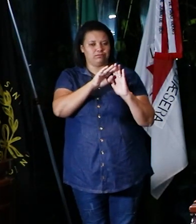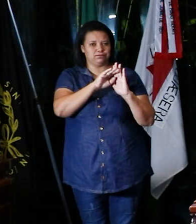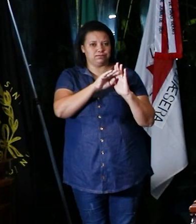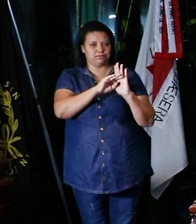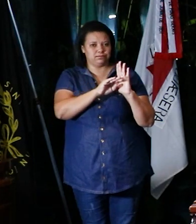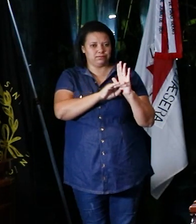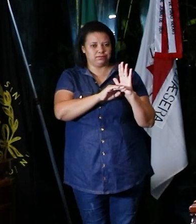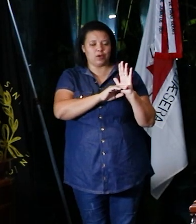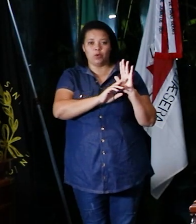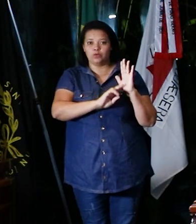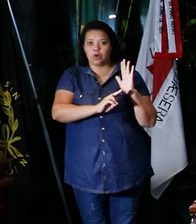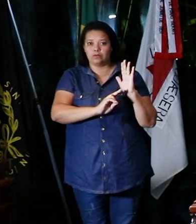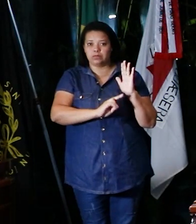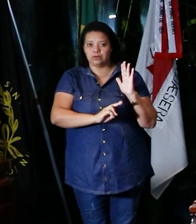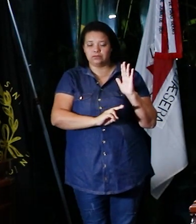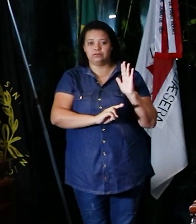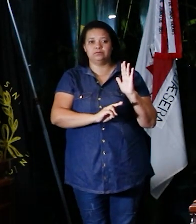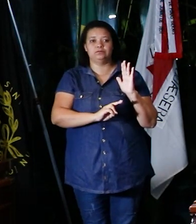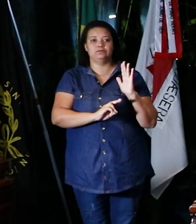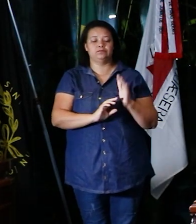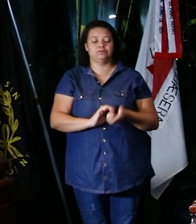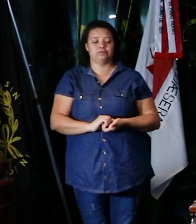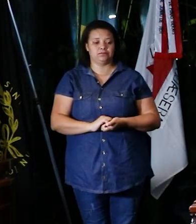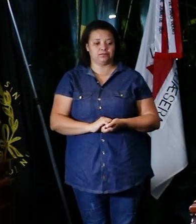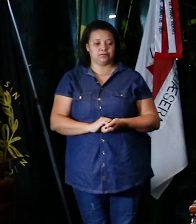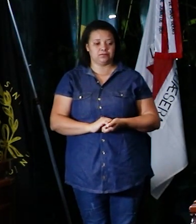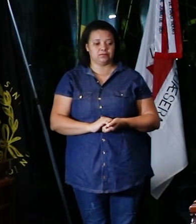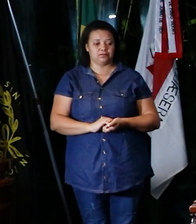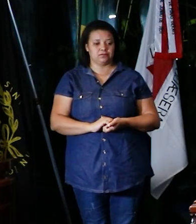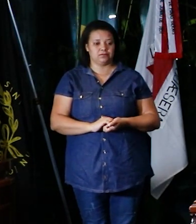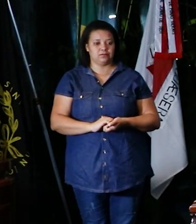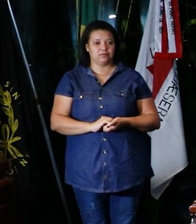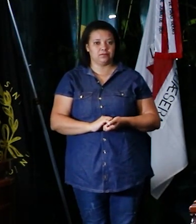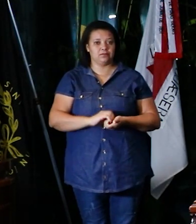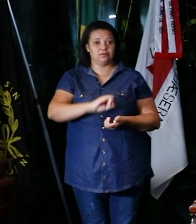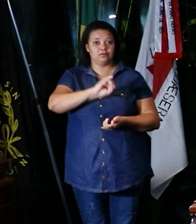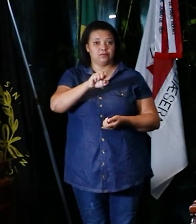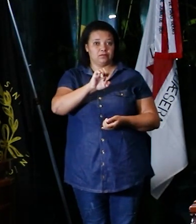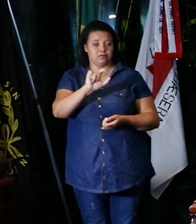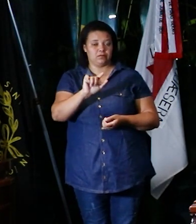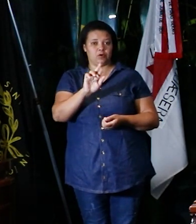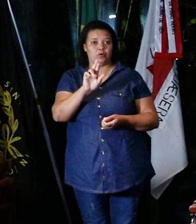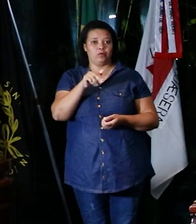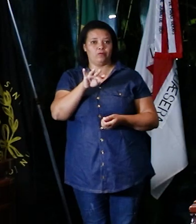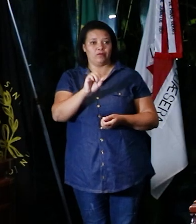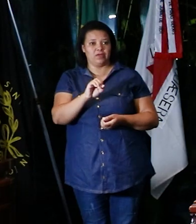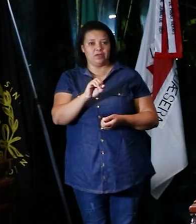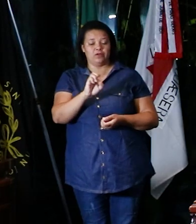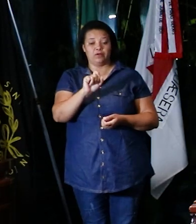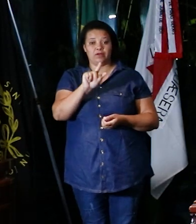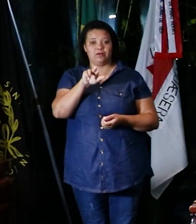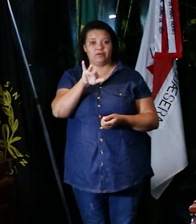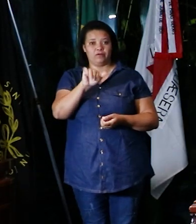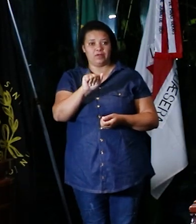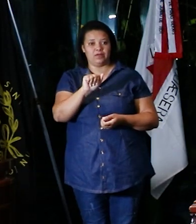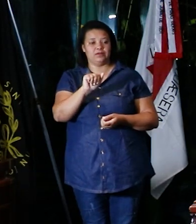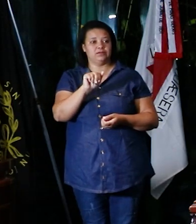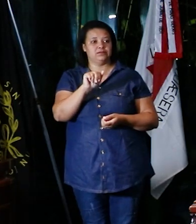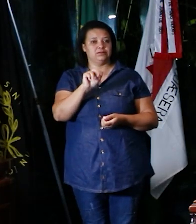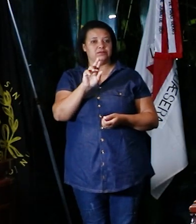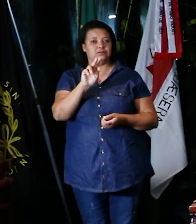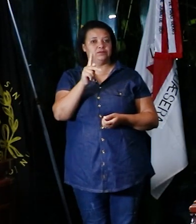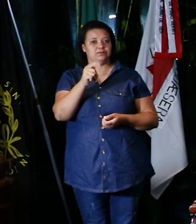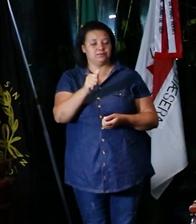de publicar grandes nomes como Orígenes Lessa, Joel Rufino dos Santos, Elvira Vinha, Silvio Ortoff,